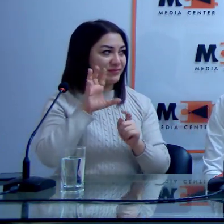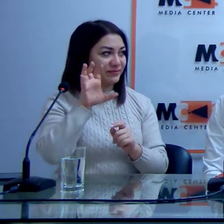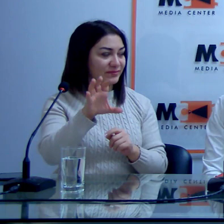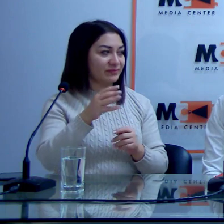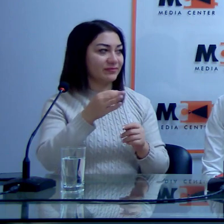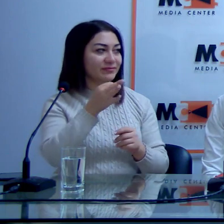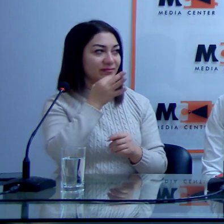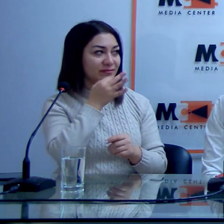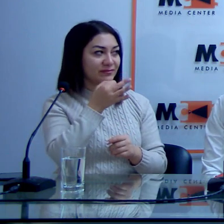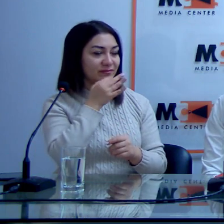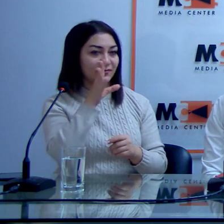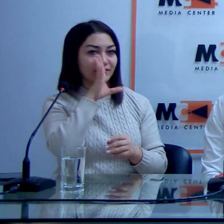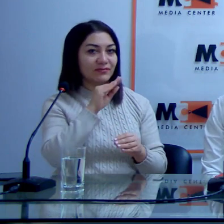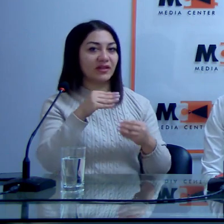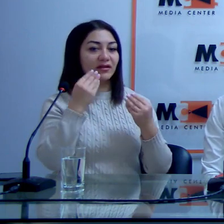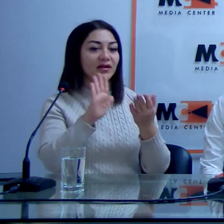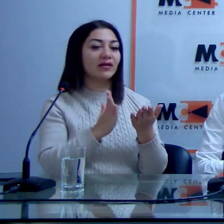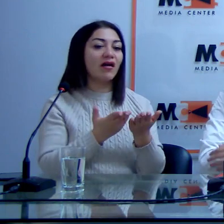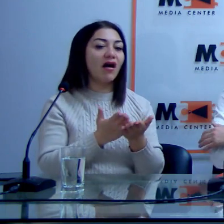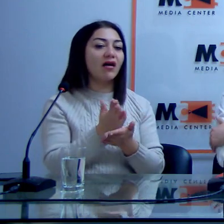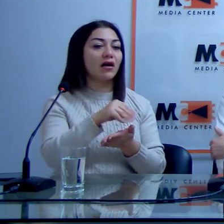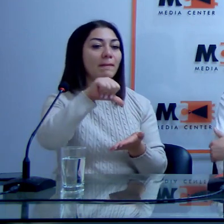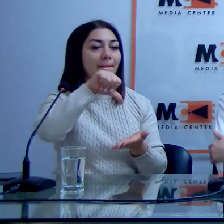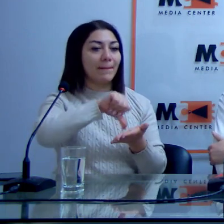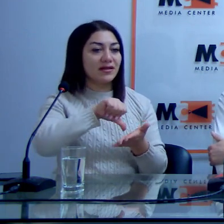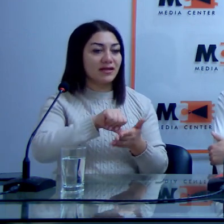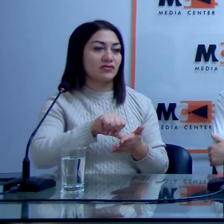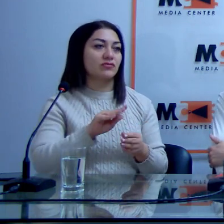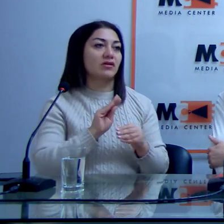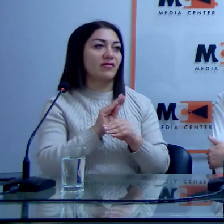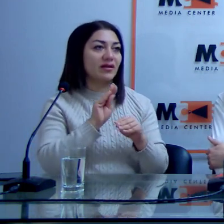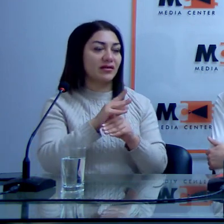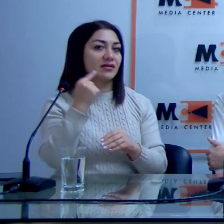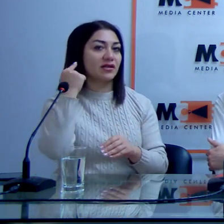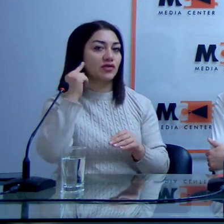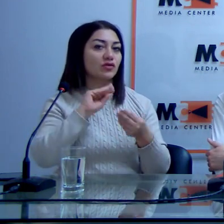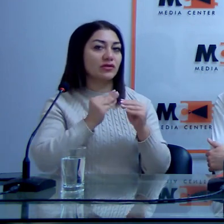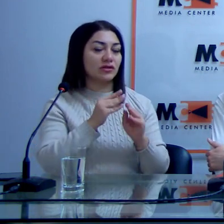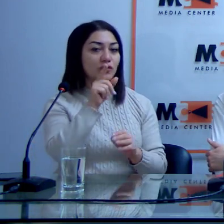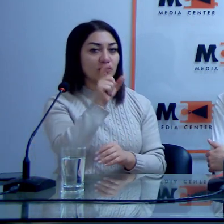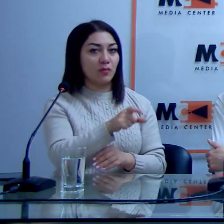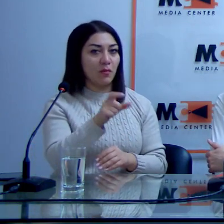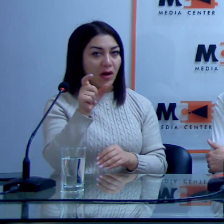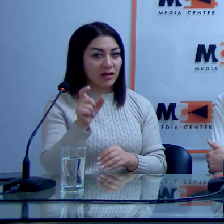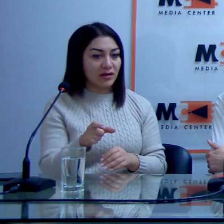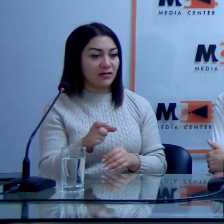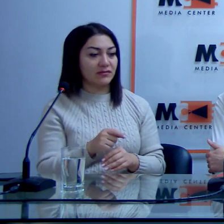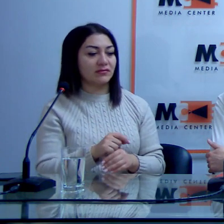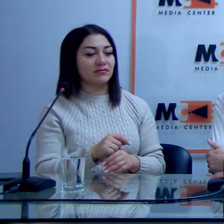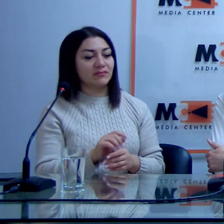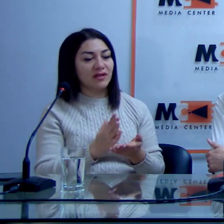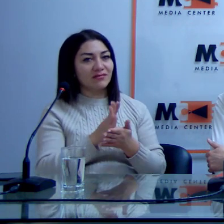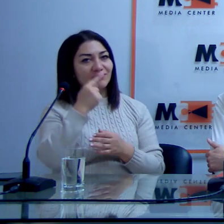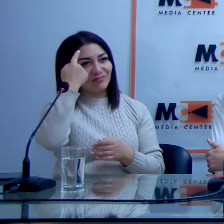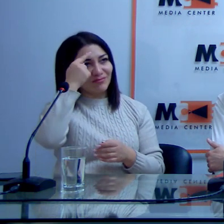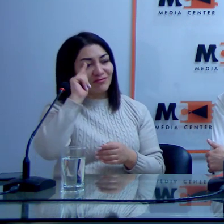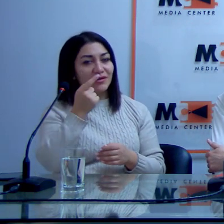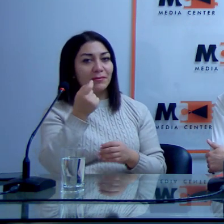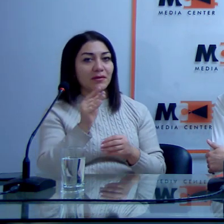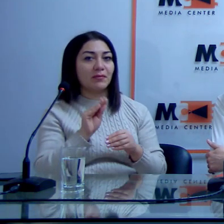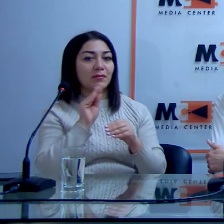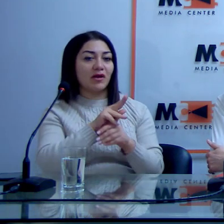Սա նաև օրինակ թույլ կտա քաղաքական մասնակցությունը ավելացնել լսողության խնդիրներ ունեցող անձանց եւ մեկ փոքրիկ